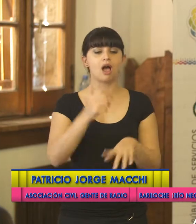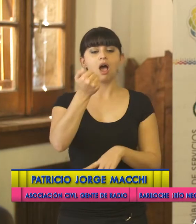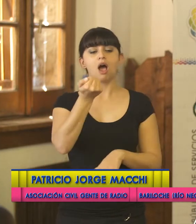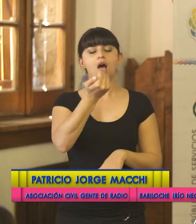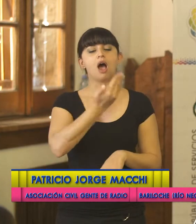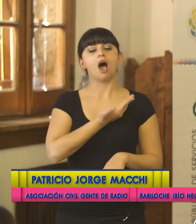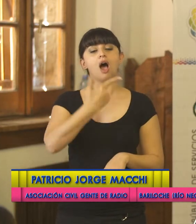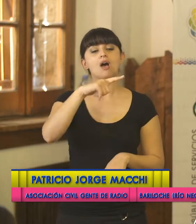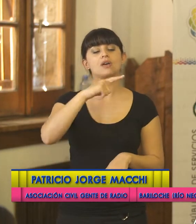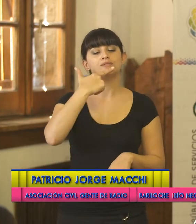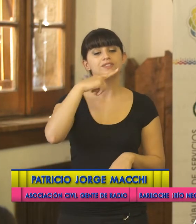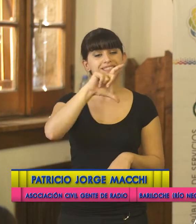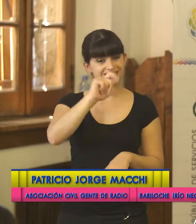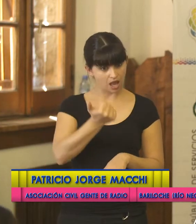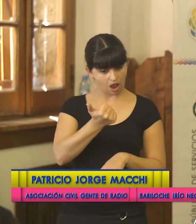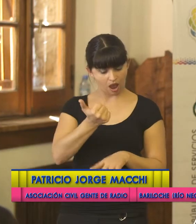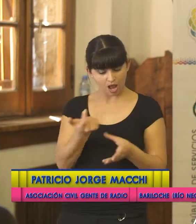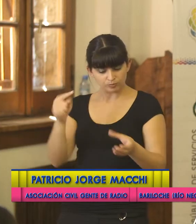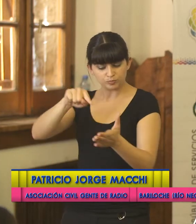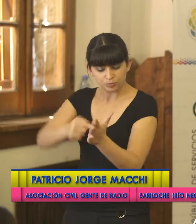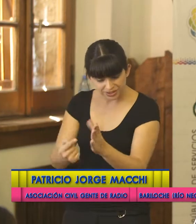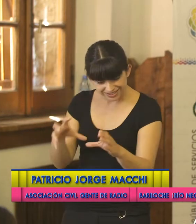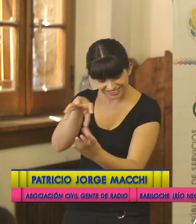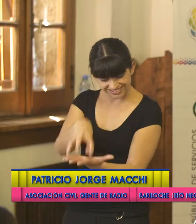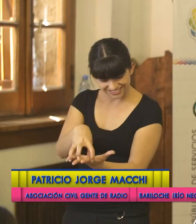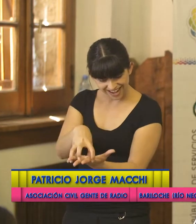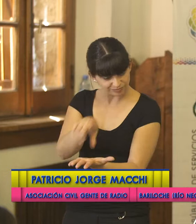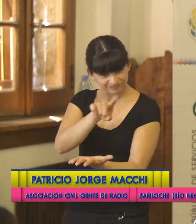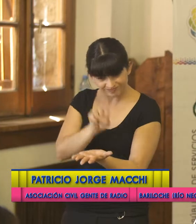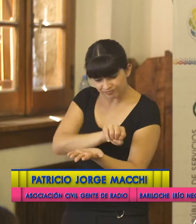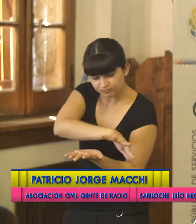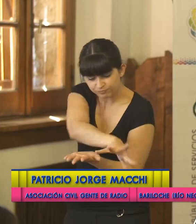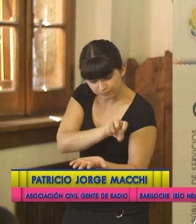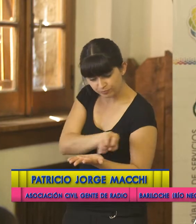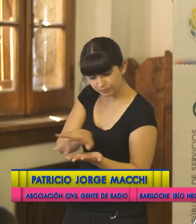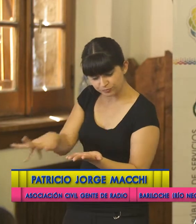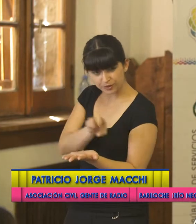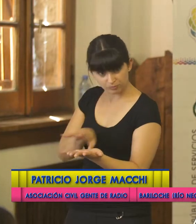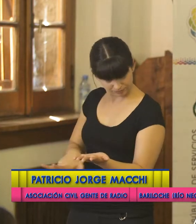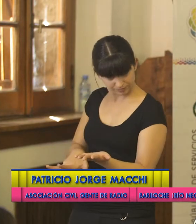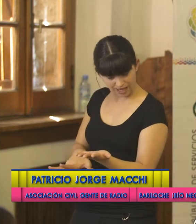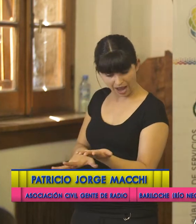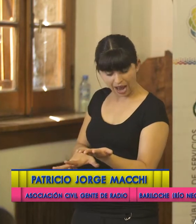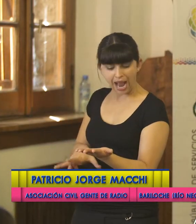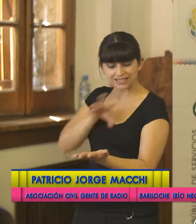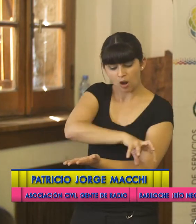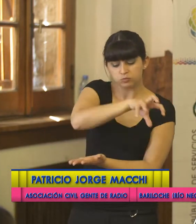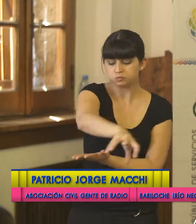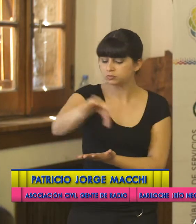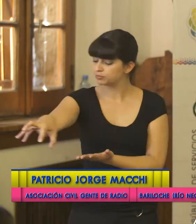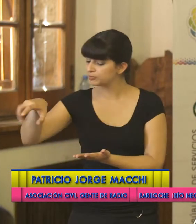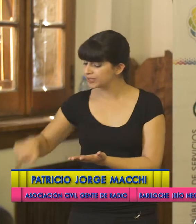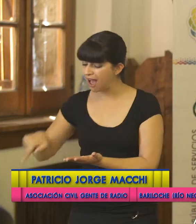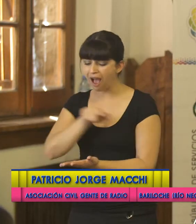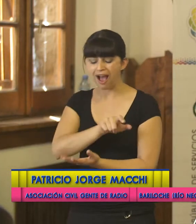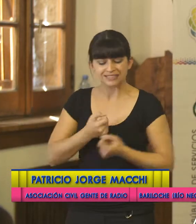en el sentido de que las regionales de las casas tengan más libertad